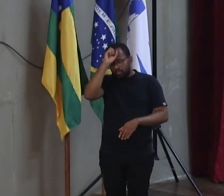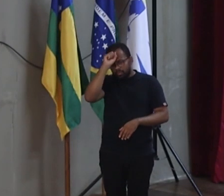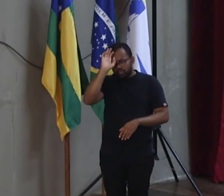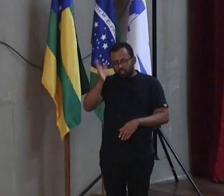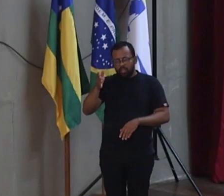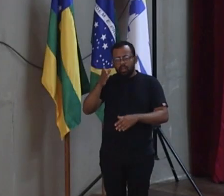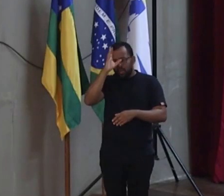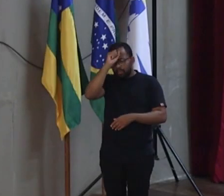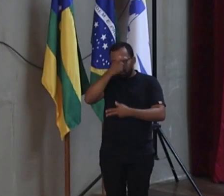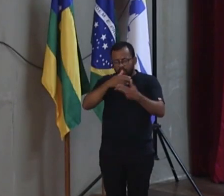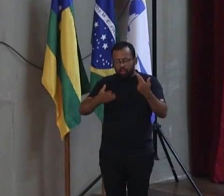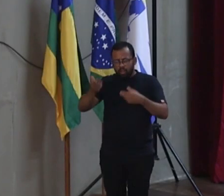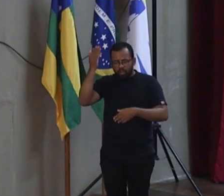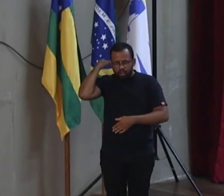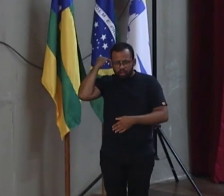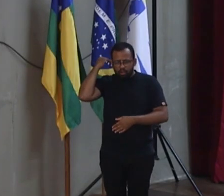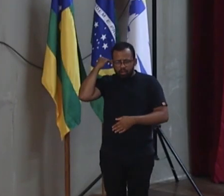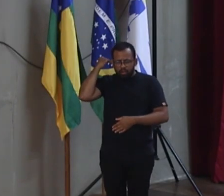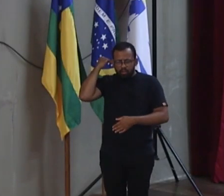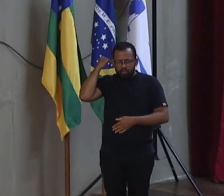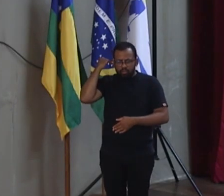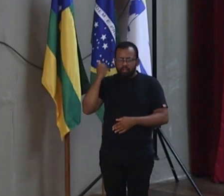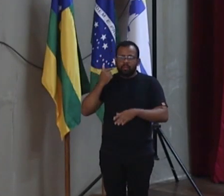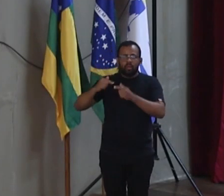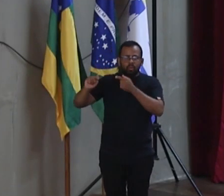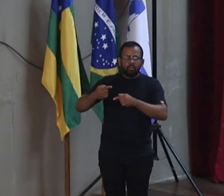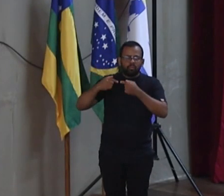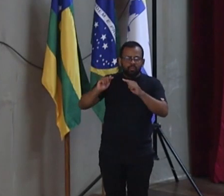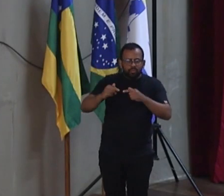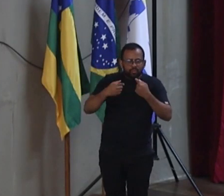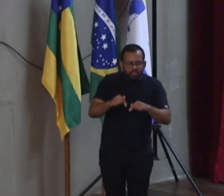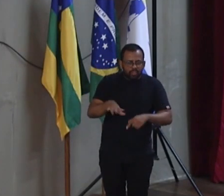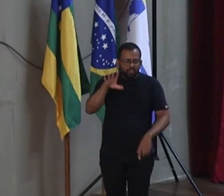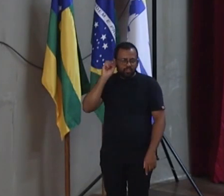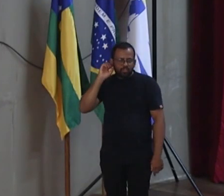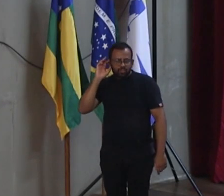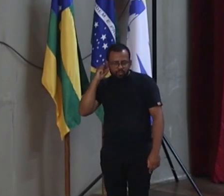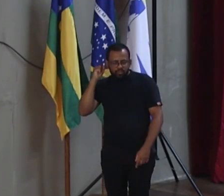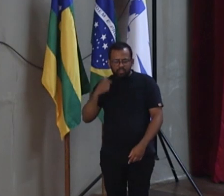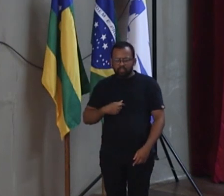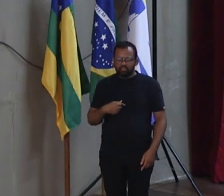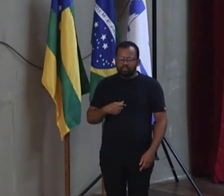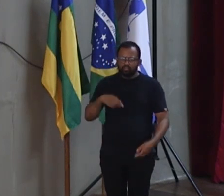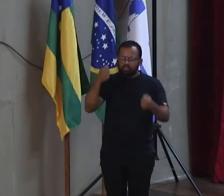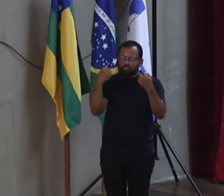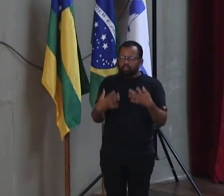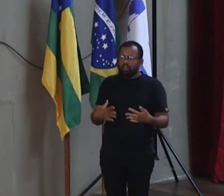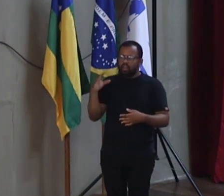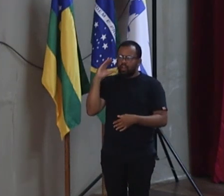isso muito com as músicas que a gente ouvia. Eu